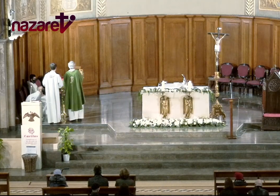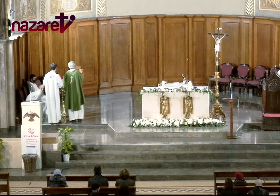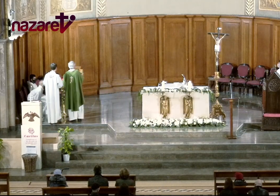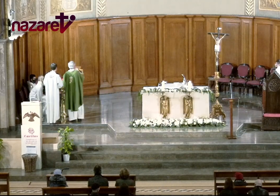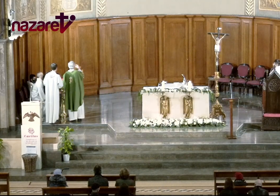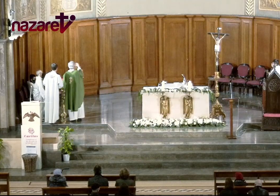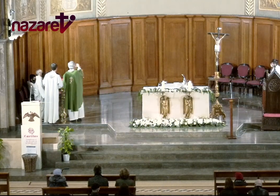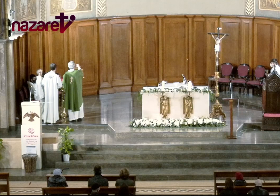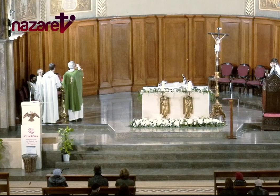demasiado